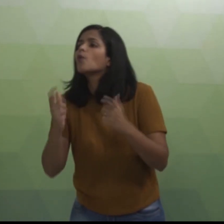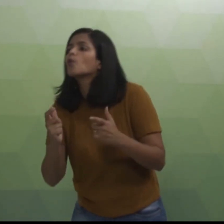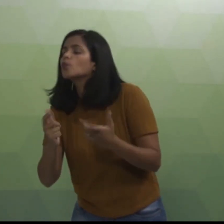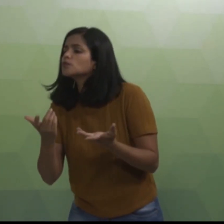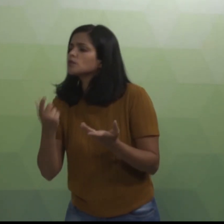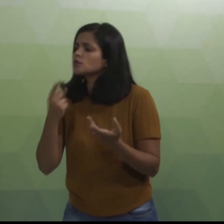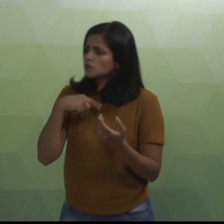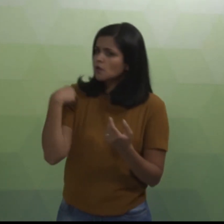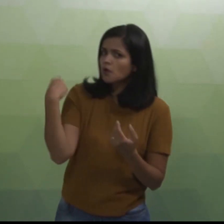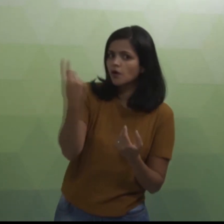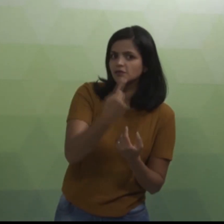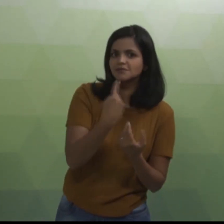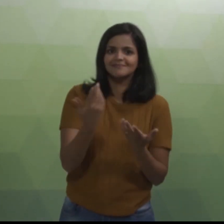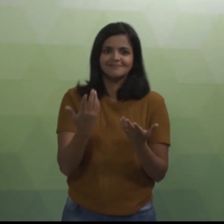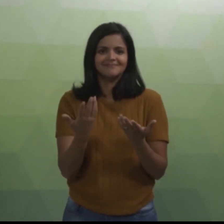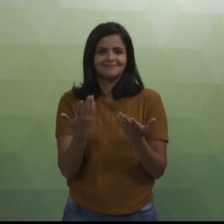Onde nós vamos?